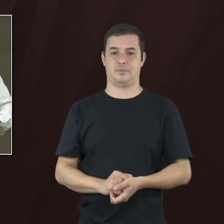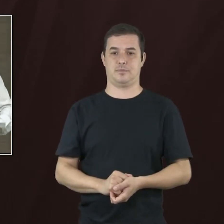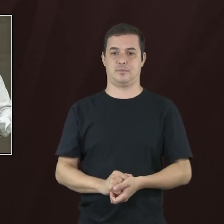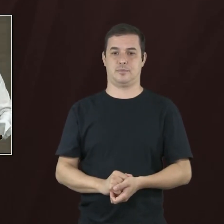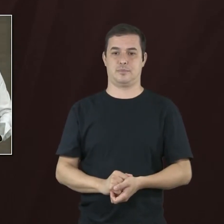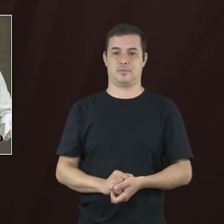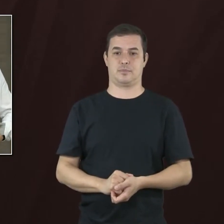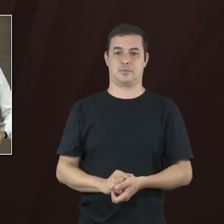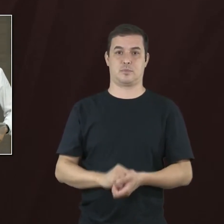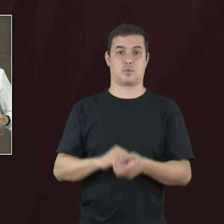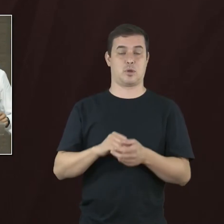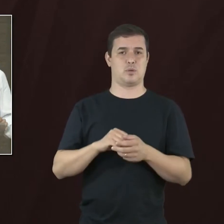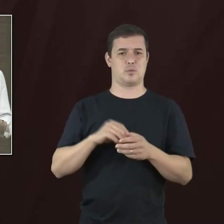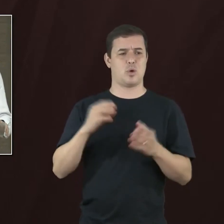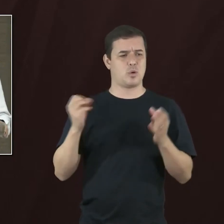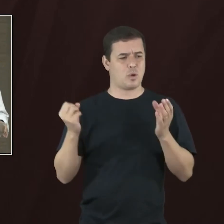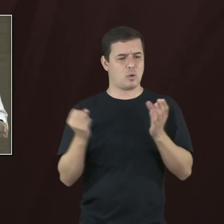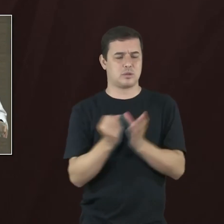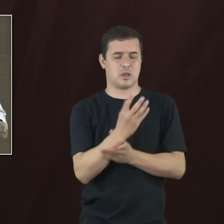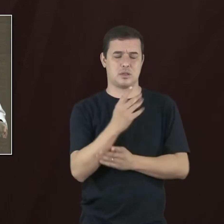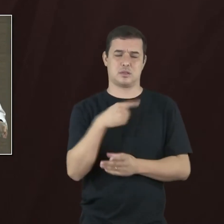tudo que aconteceu conosco